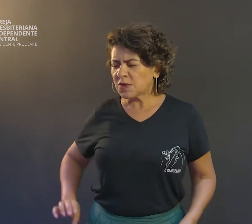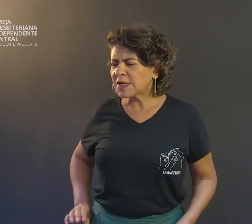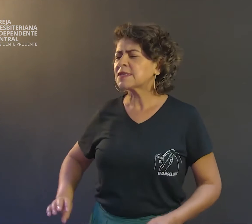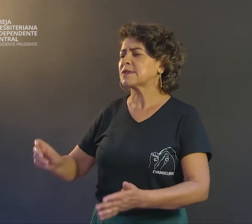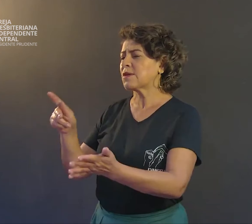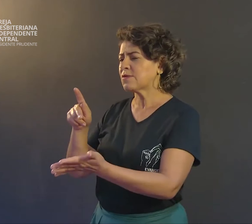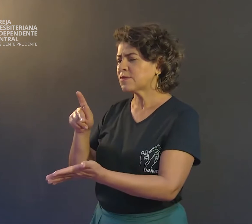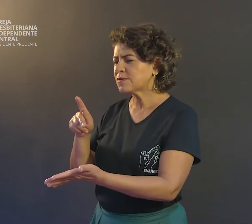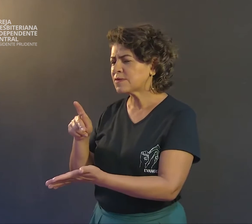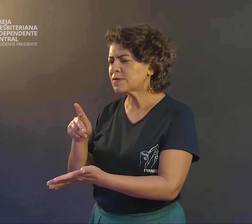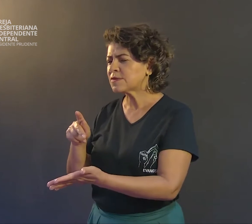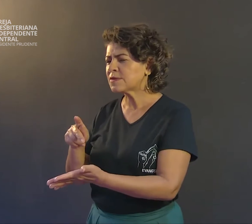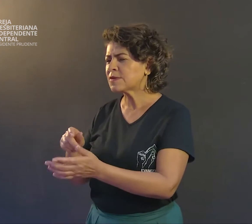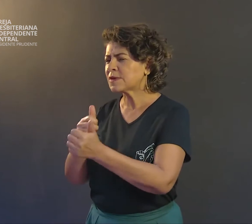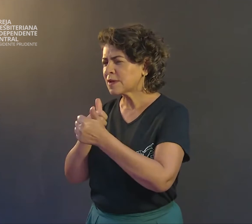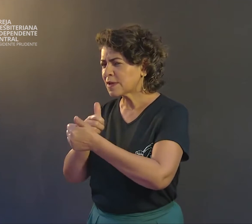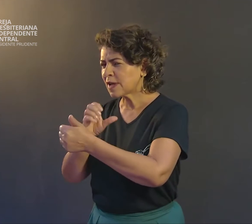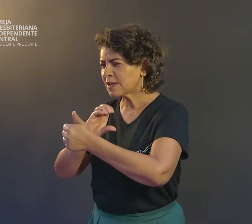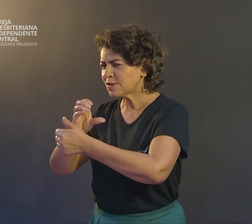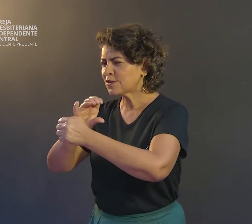isso não consegue viver no pecado.